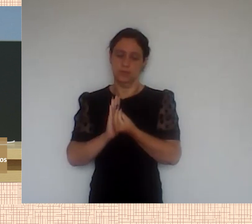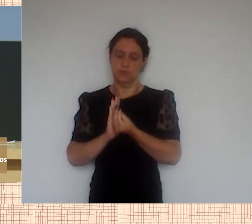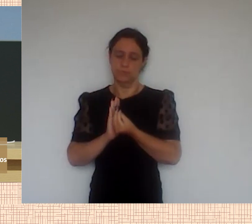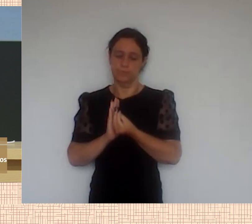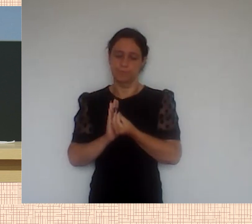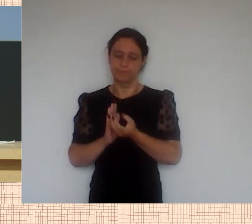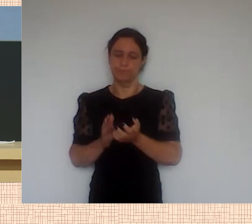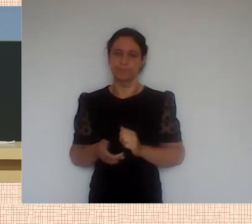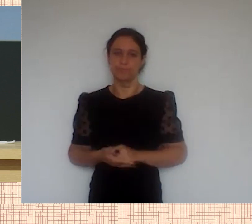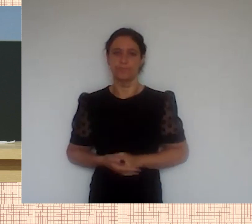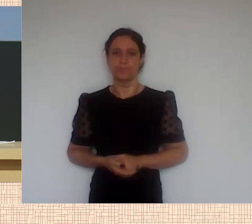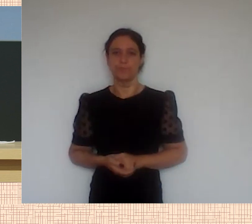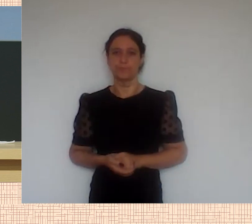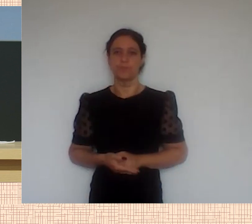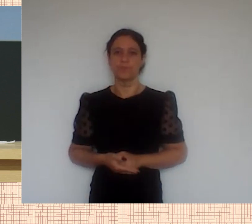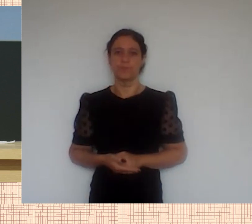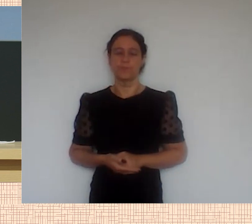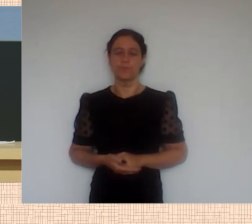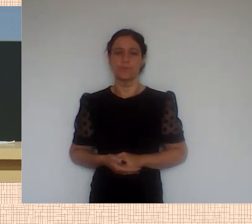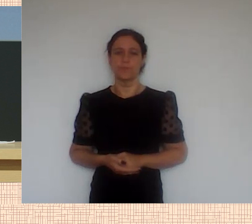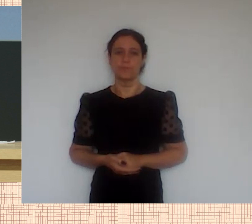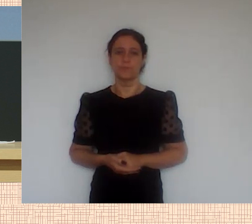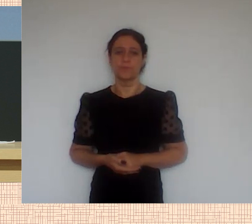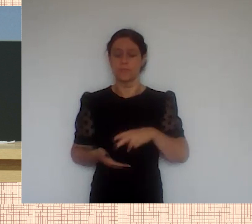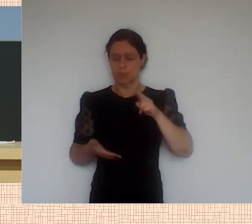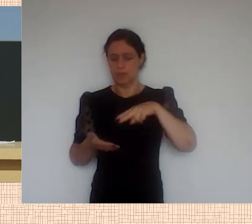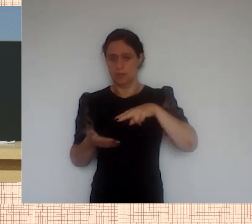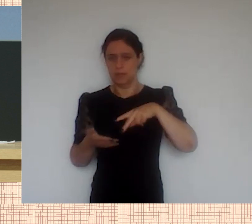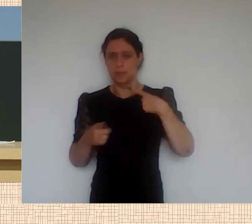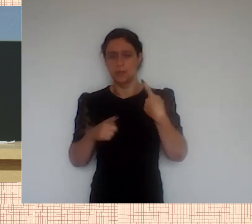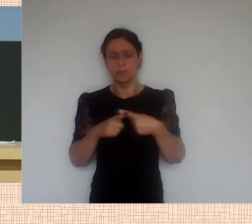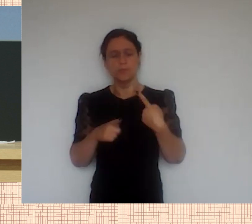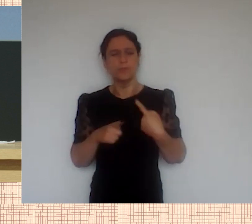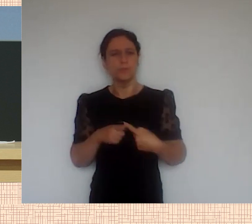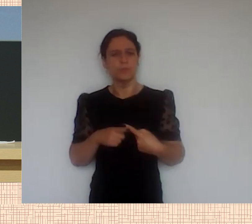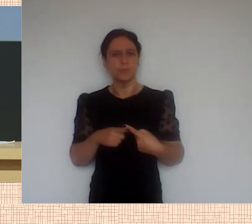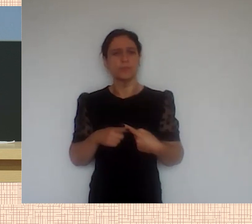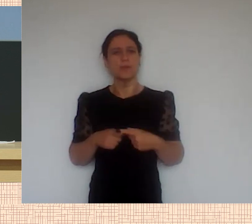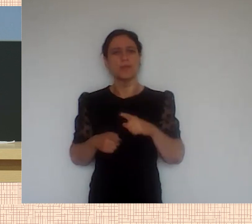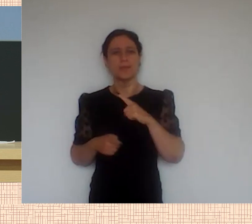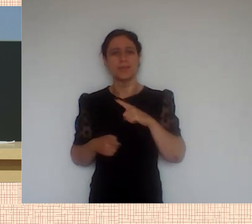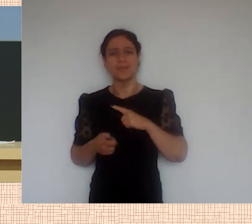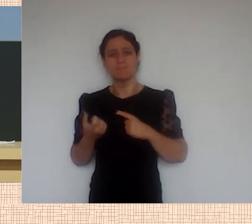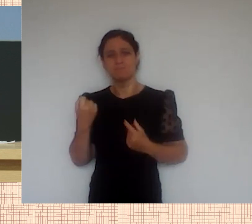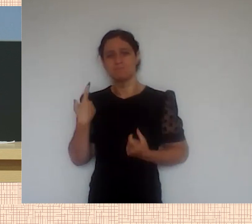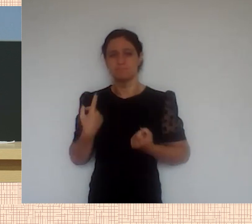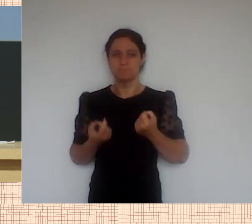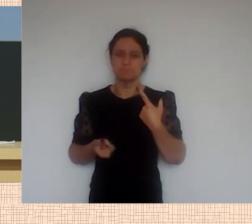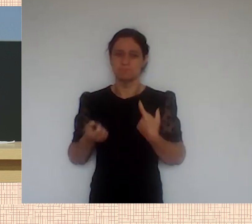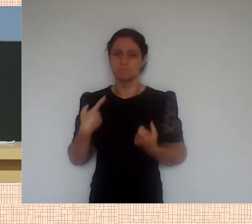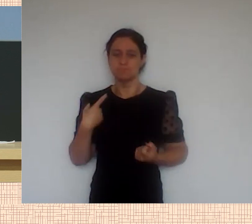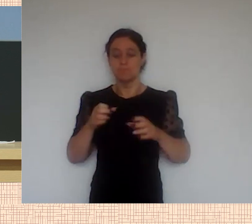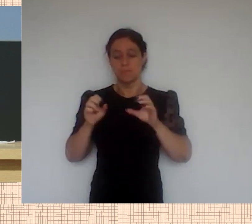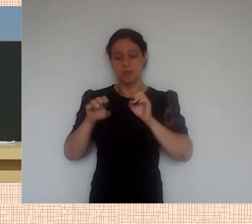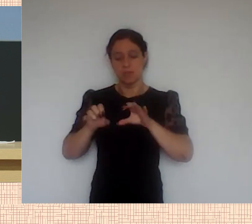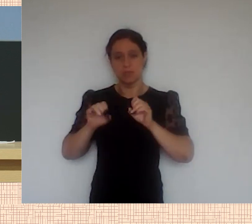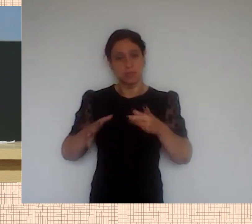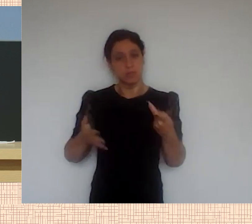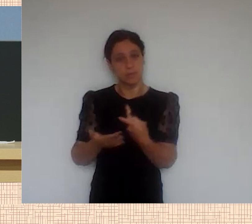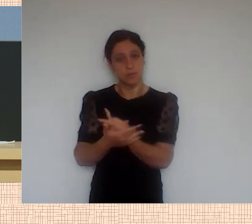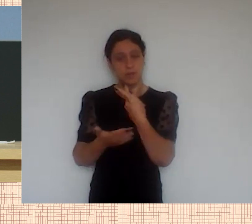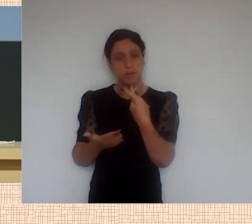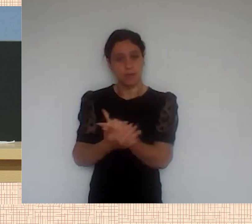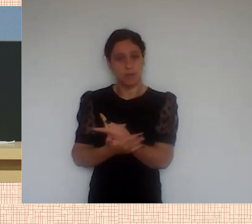erradamente de que tem um livro escrito por Watchman Nee que ensina que os